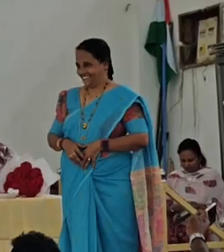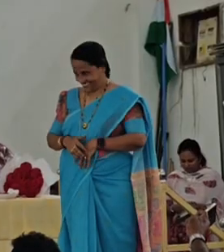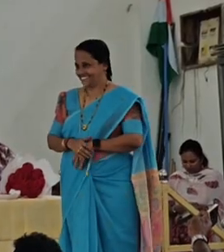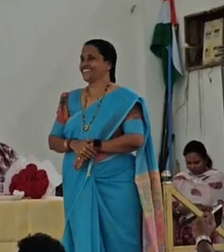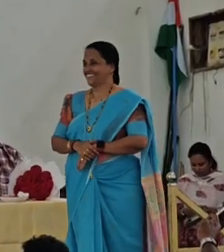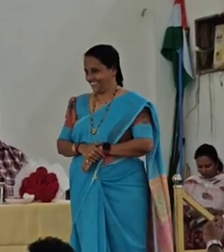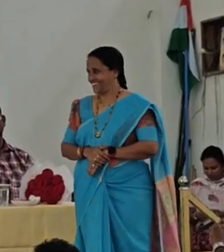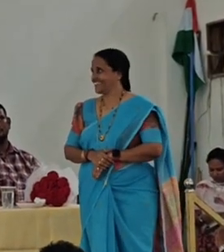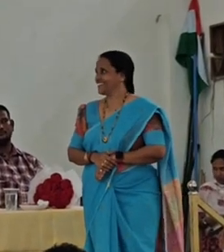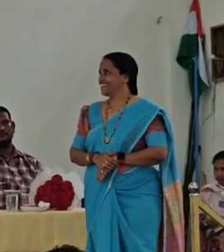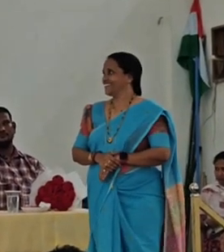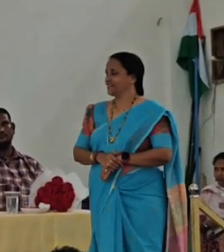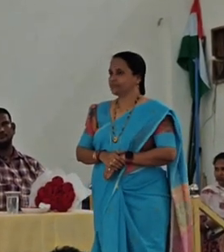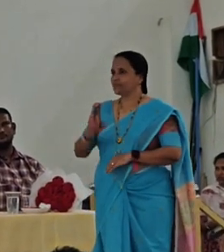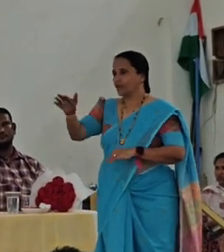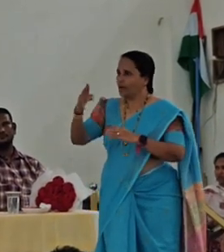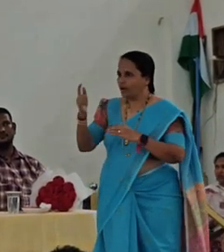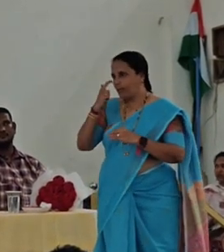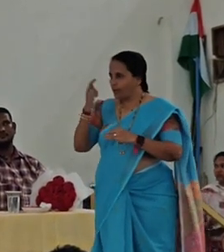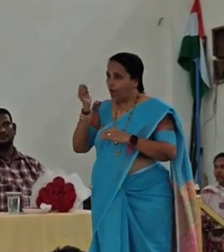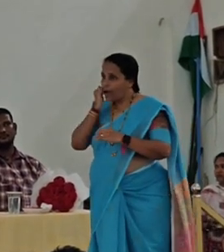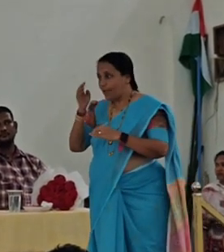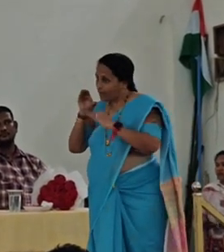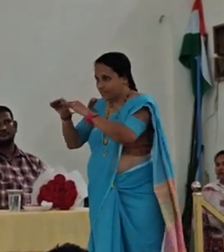వాళ్ళు ఇంటికి వెళ్ళినప్పుడు కూడా